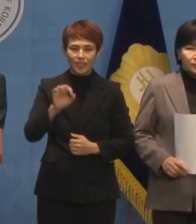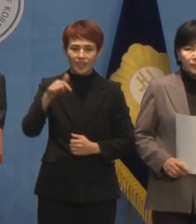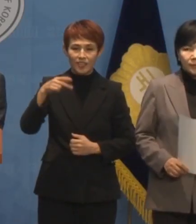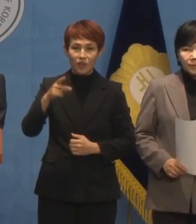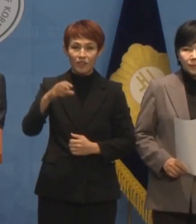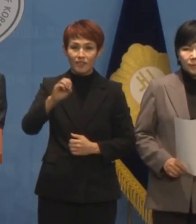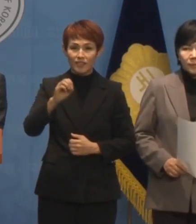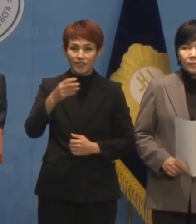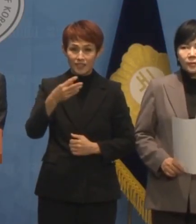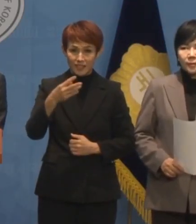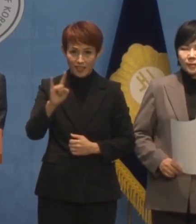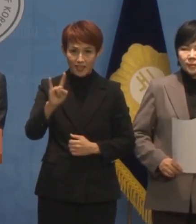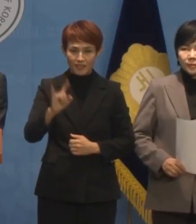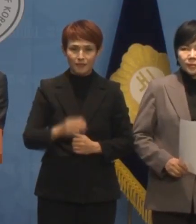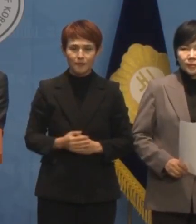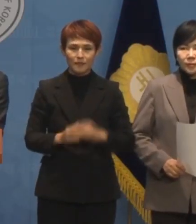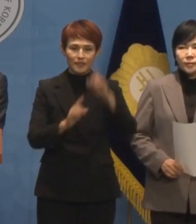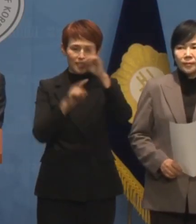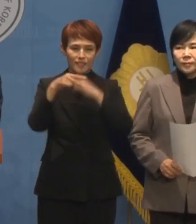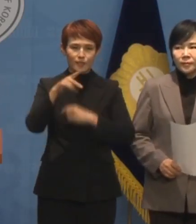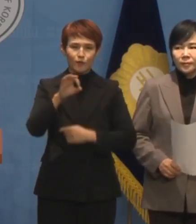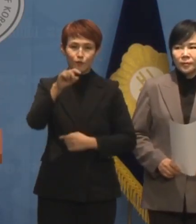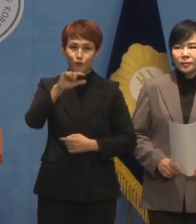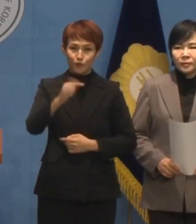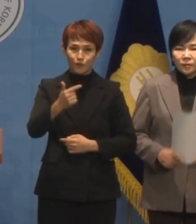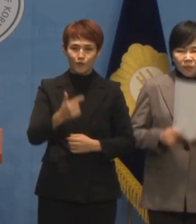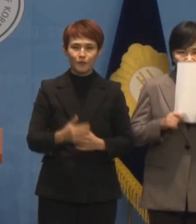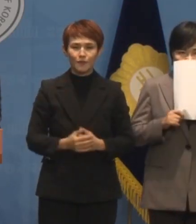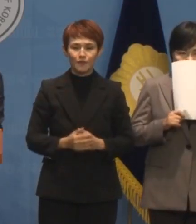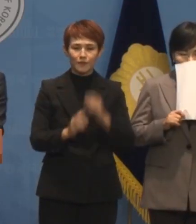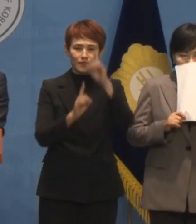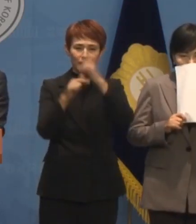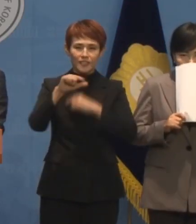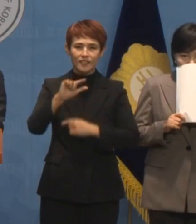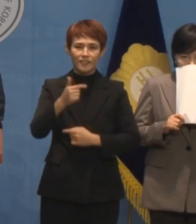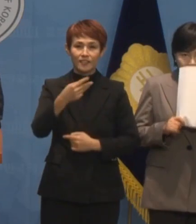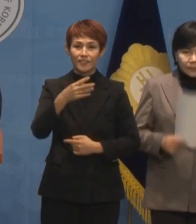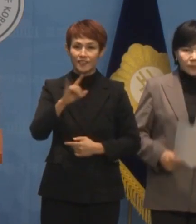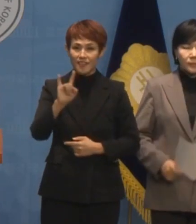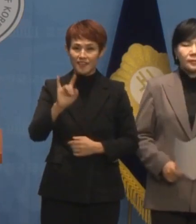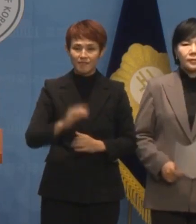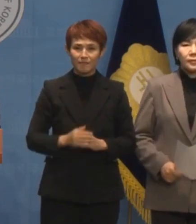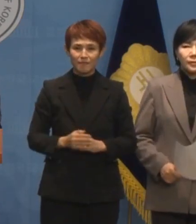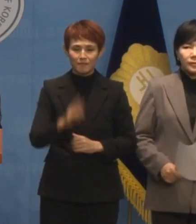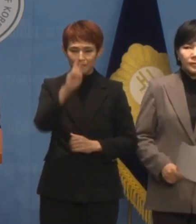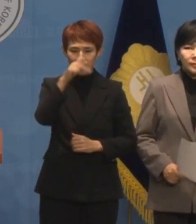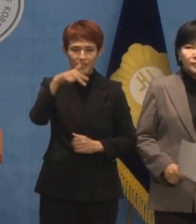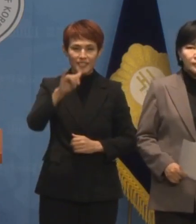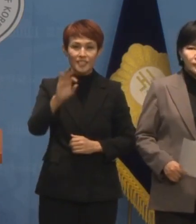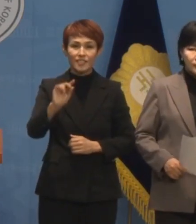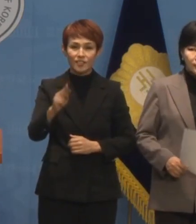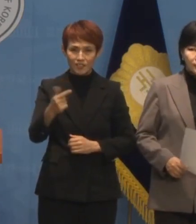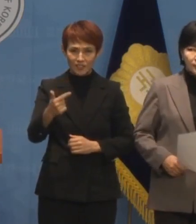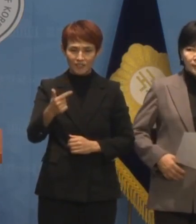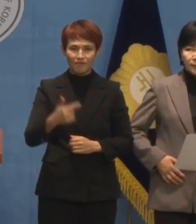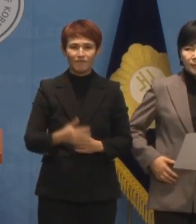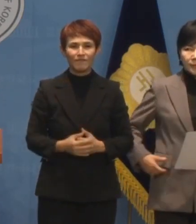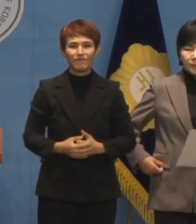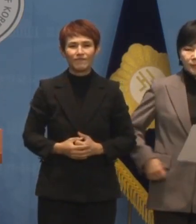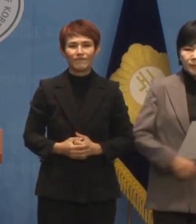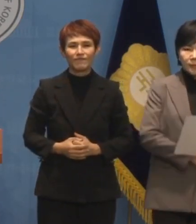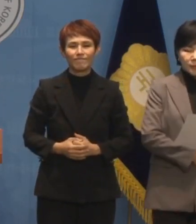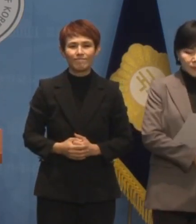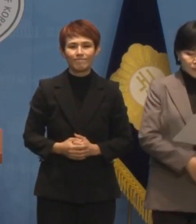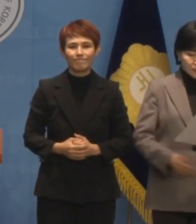위원님, 이성윤 위원님, 이건태 위원님, 박지원 위원님 이렇게 오셨습니다.